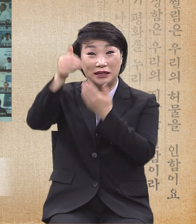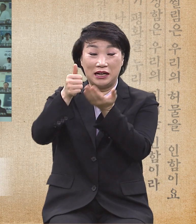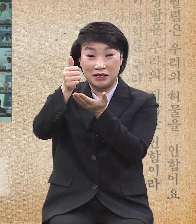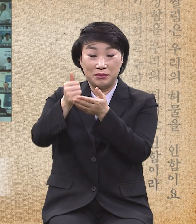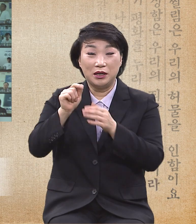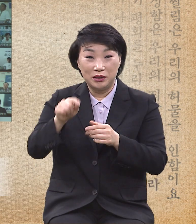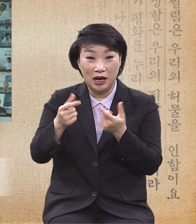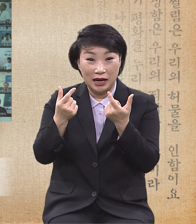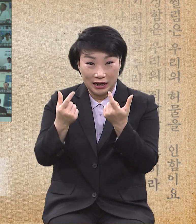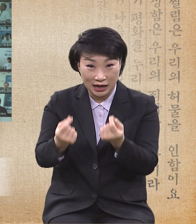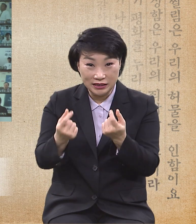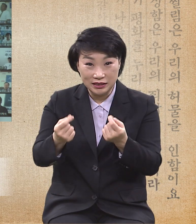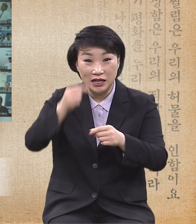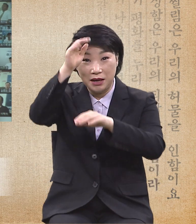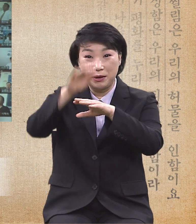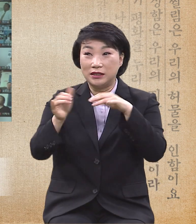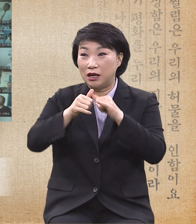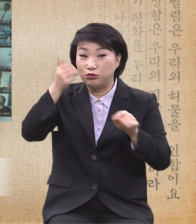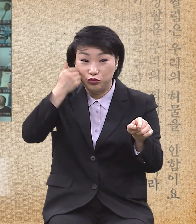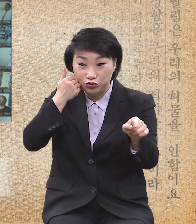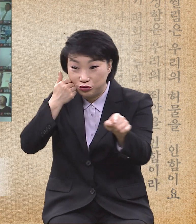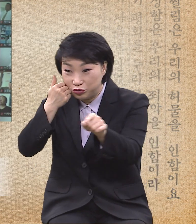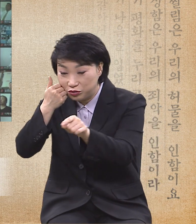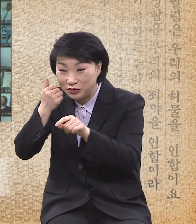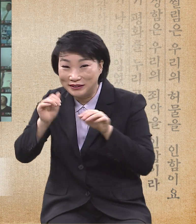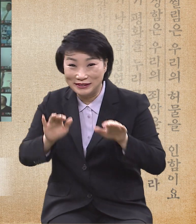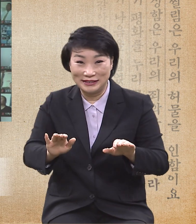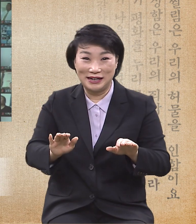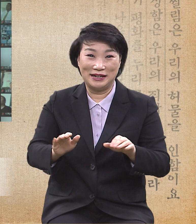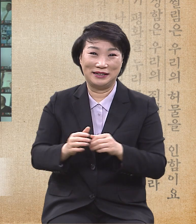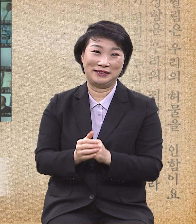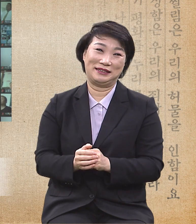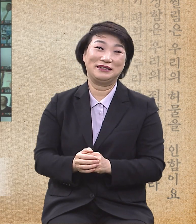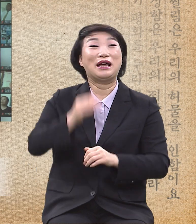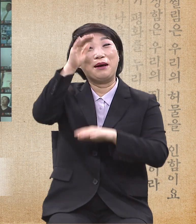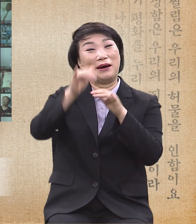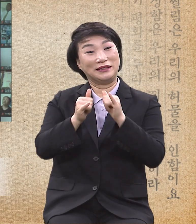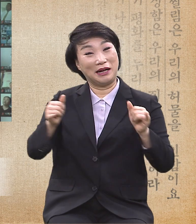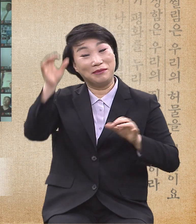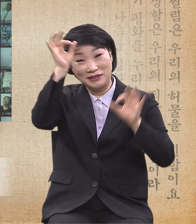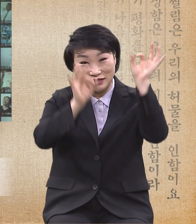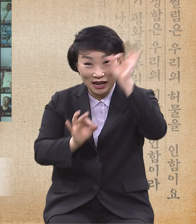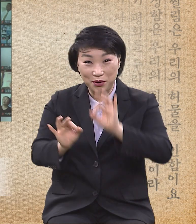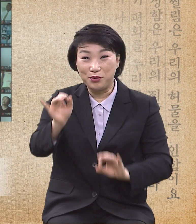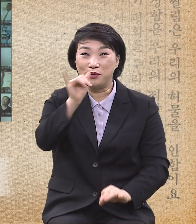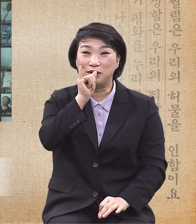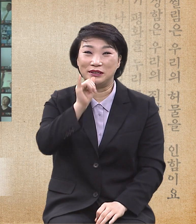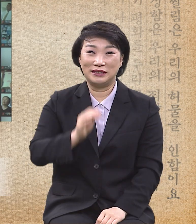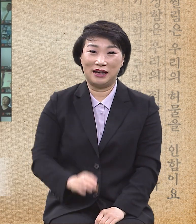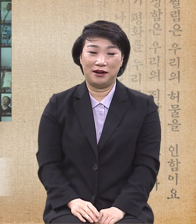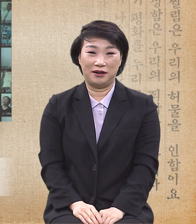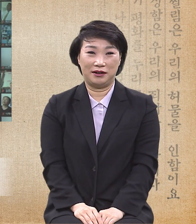아버지께서는 이렇게 예배하는 자에게 예배하는 자들을 찾으신다.